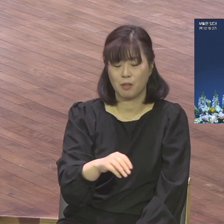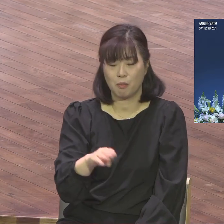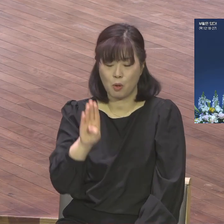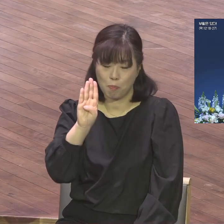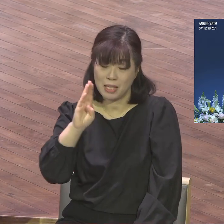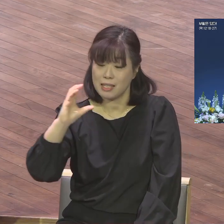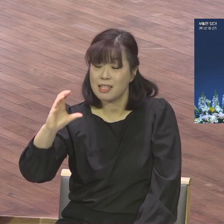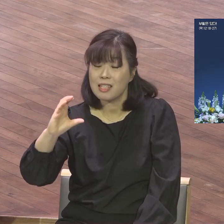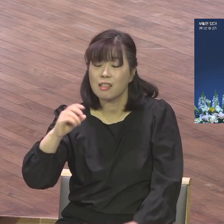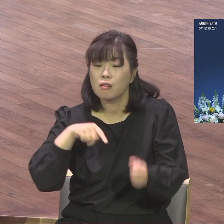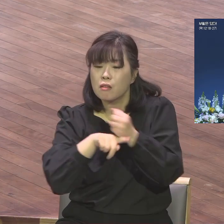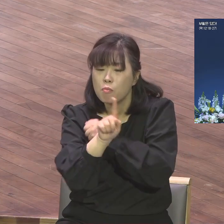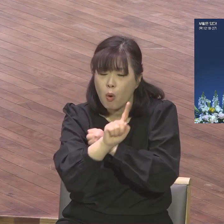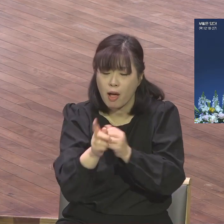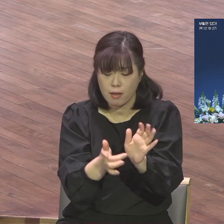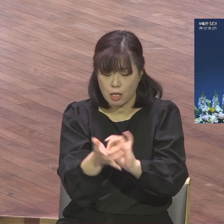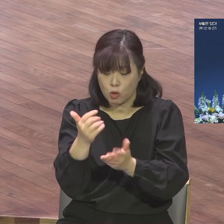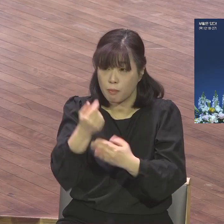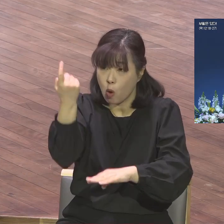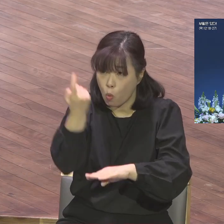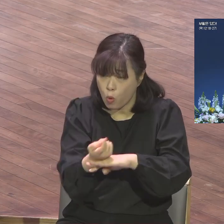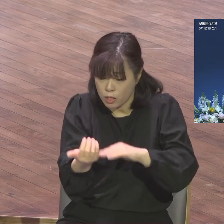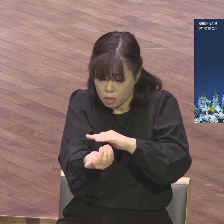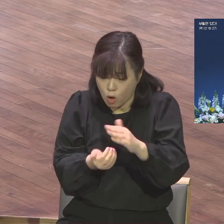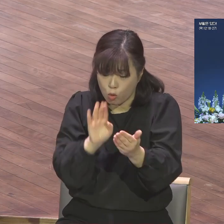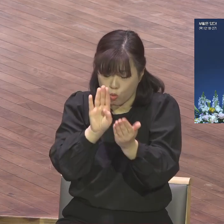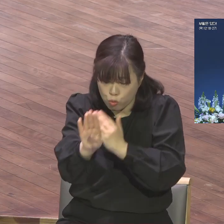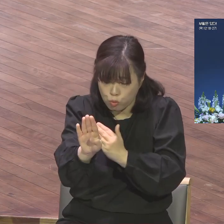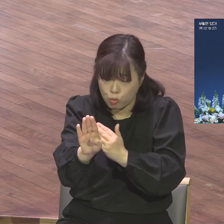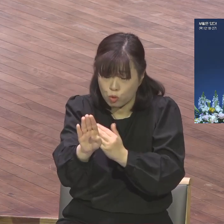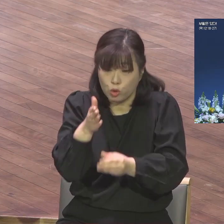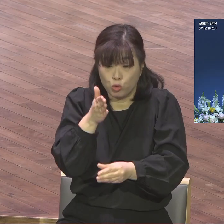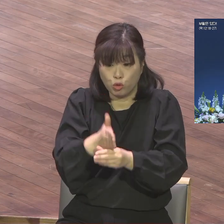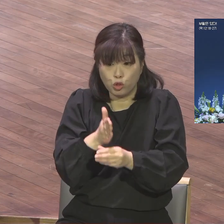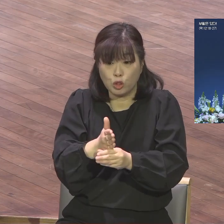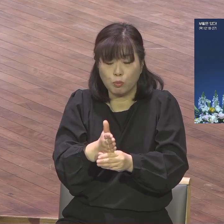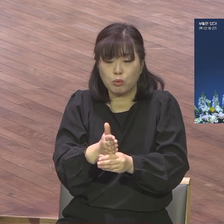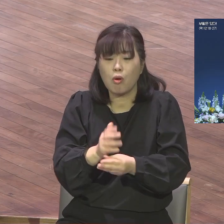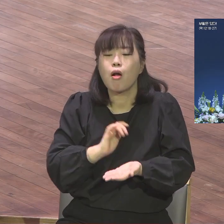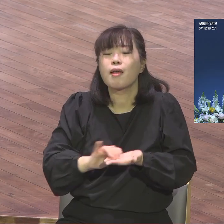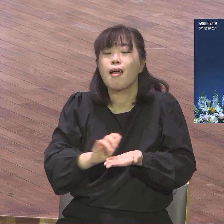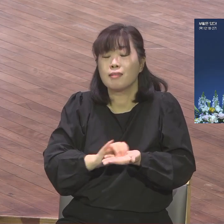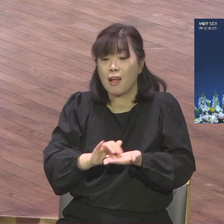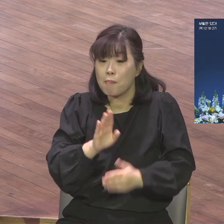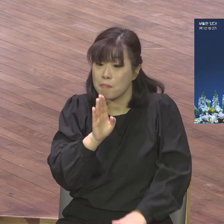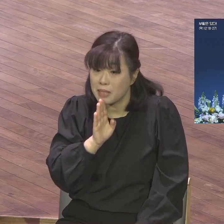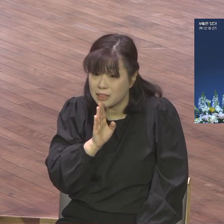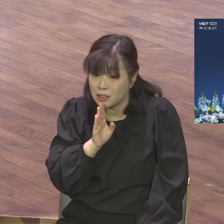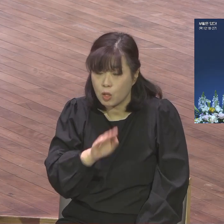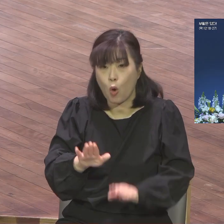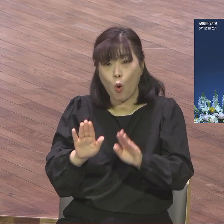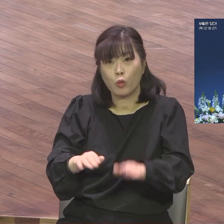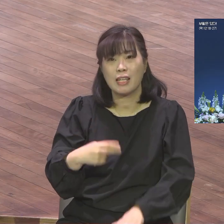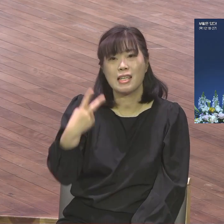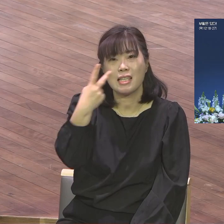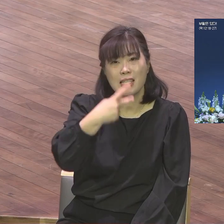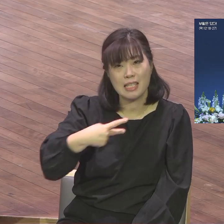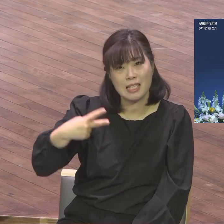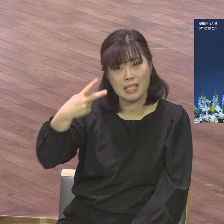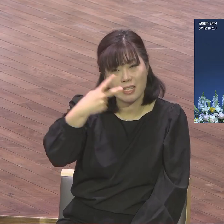오신 지가 얼마 됐습니까? 2024년 3월 31일이요. 4월 1일이요.